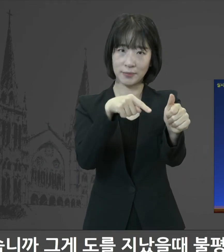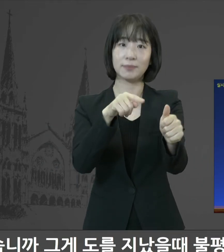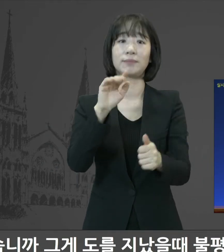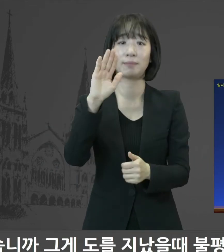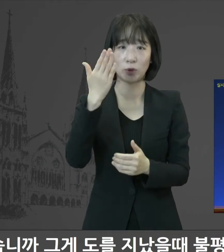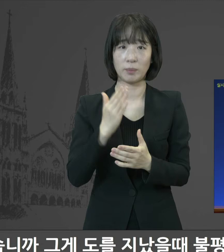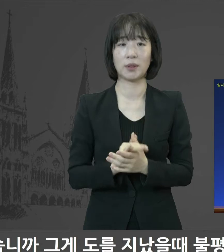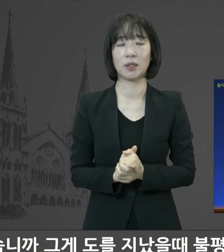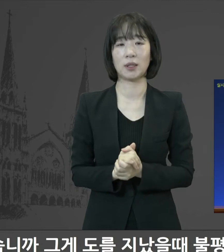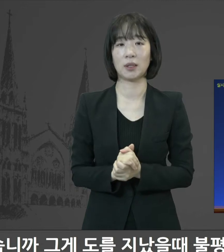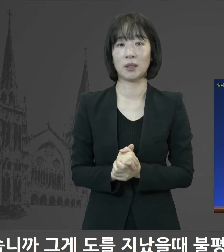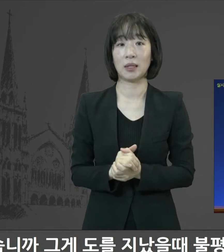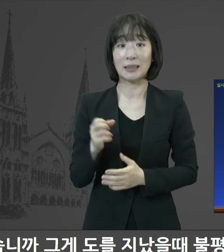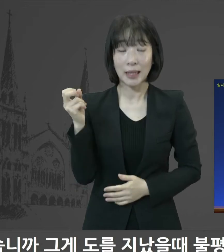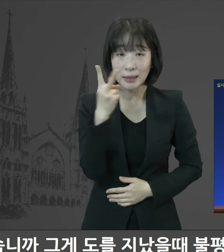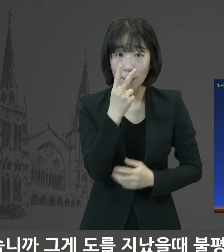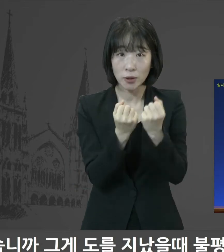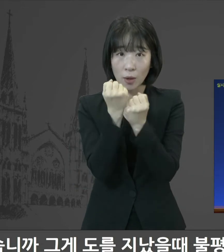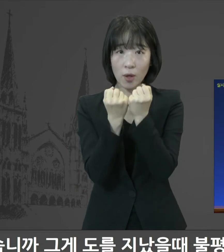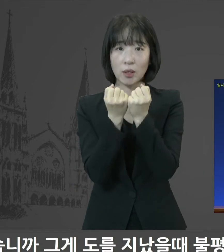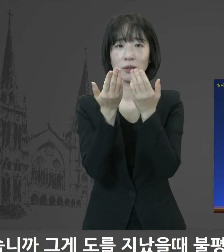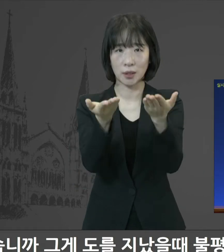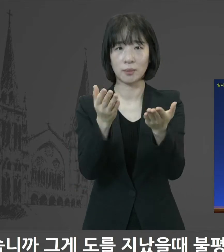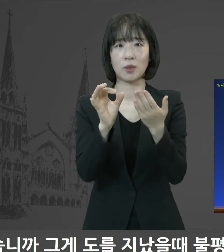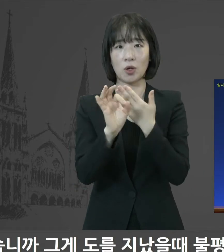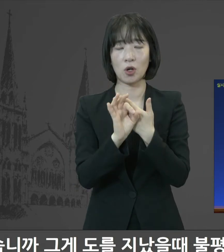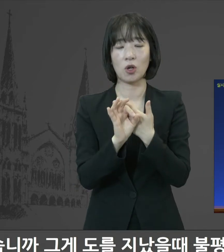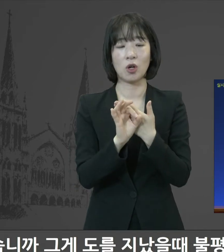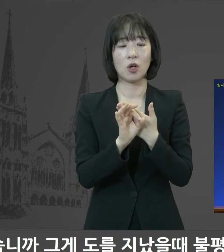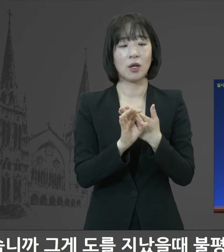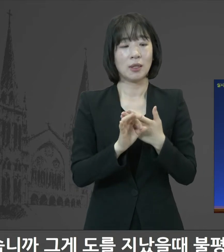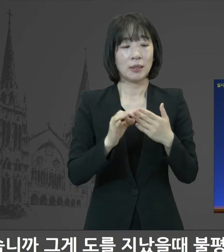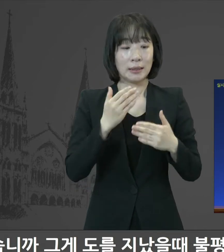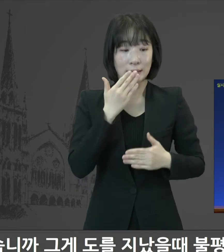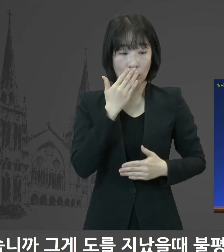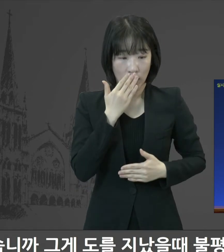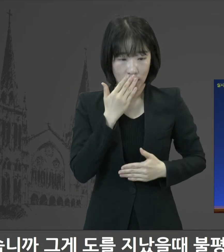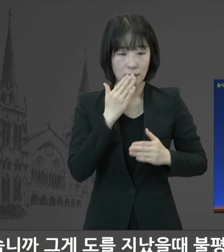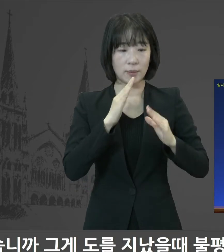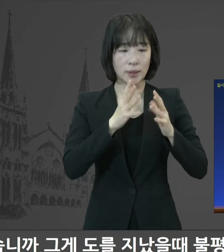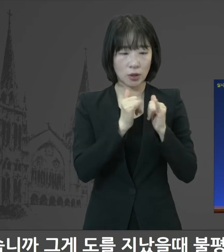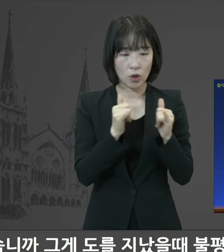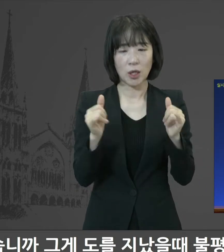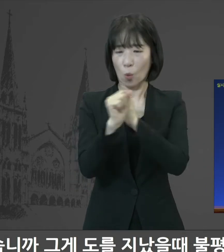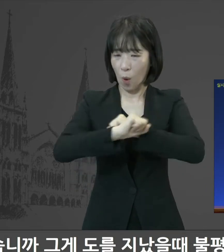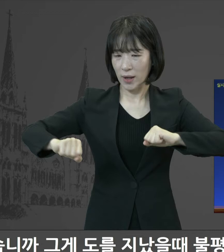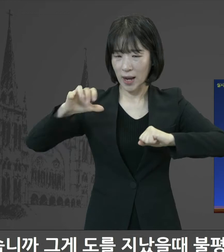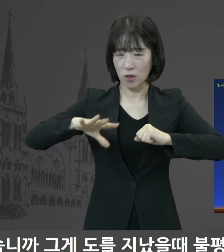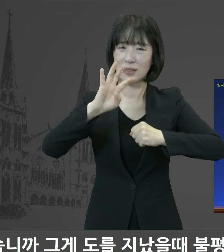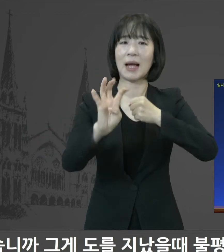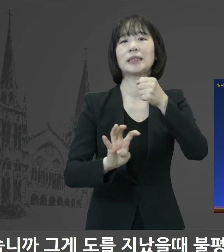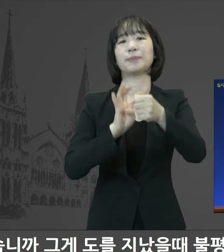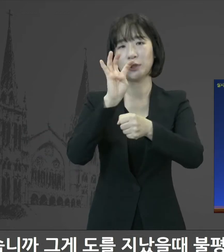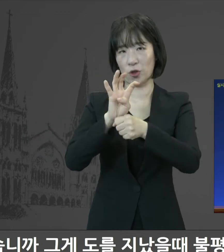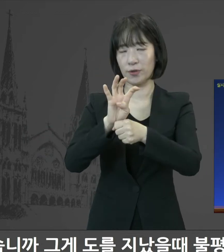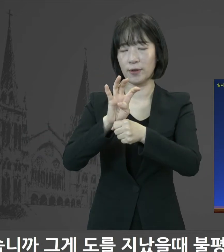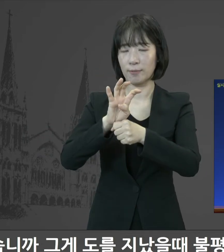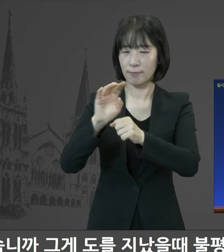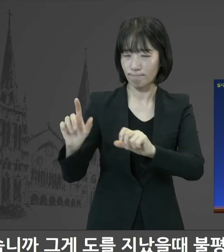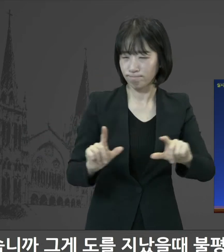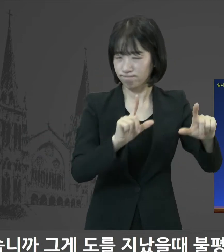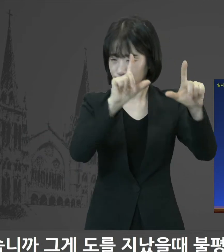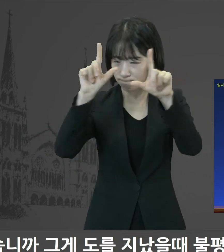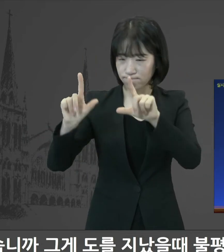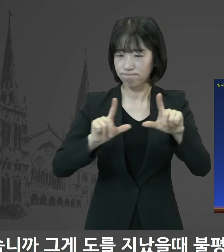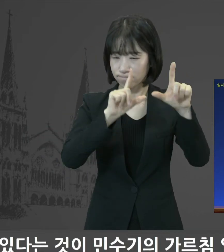더 설명해 드리면 광야의 생활이 40년 있었습니다. 그 40년 광야 생활이 출애굽기, 레위기, 민수기, 신명기 이